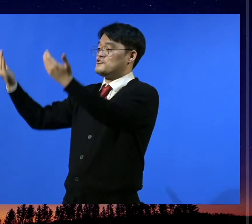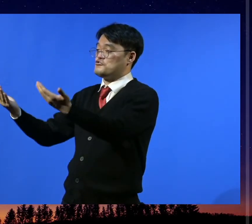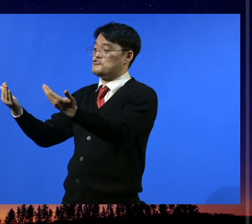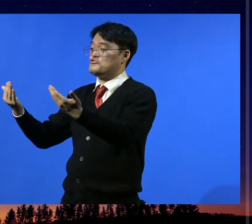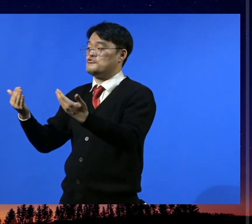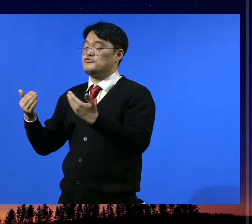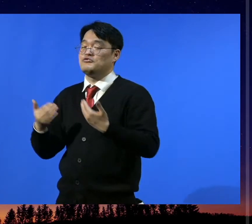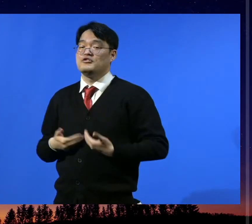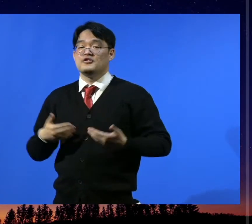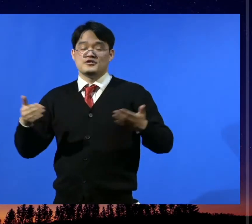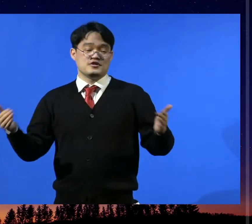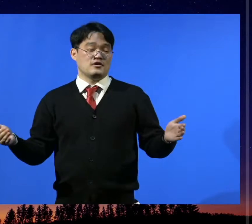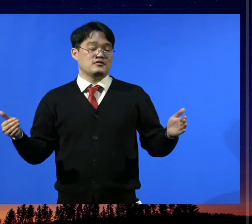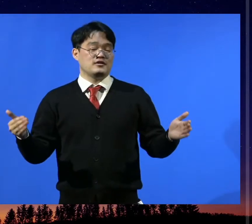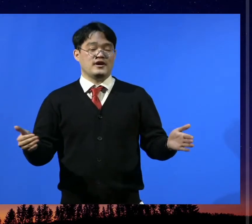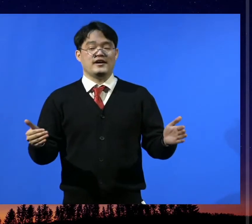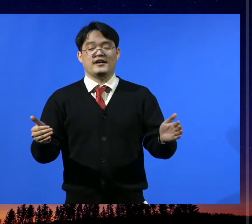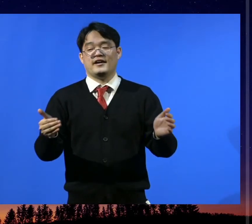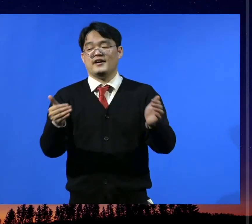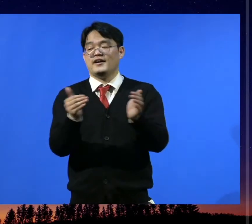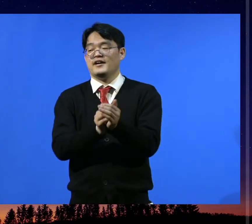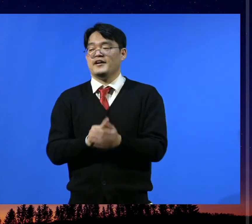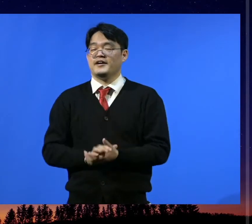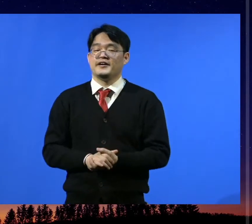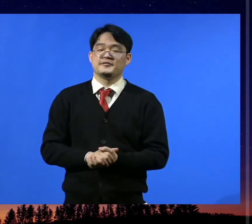승리 주셨네.